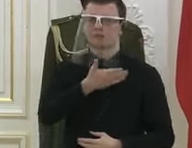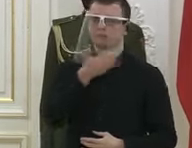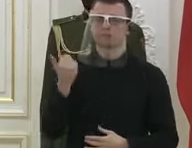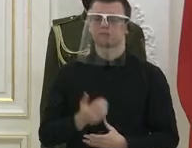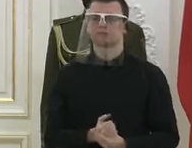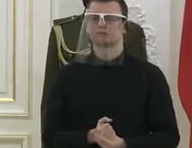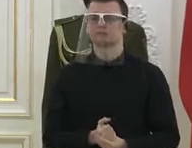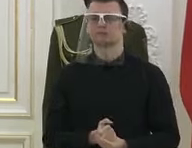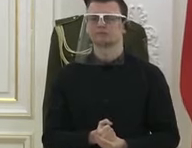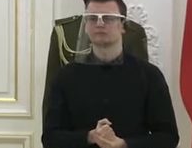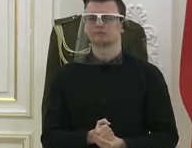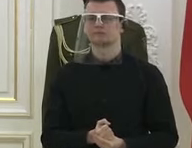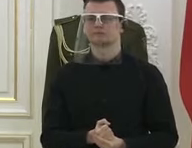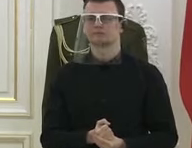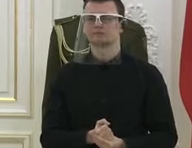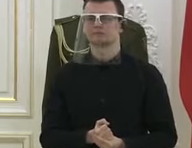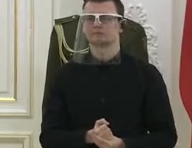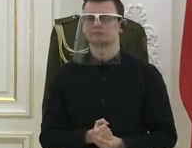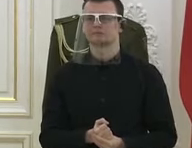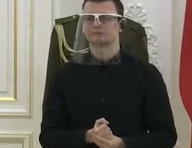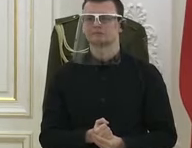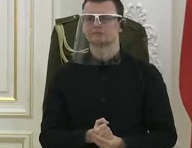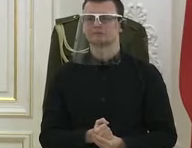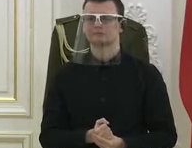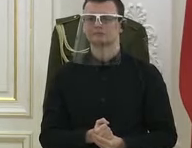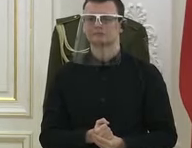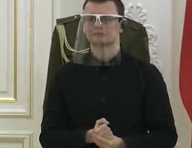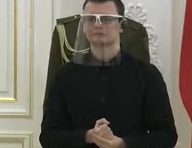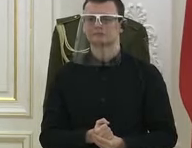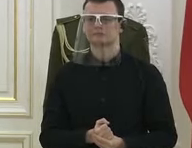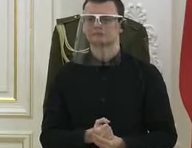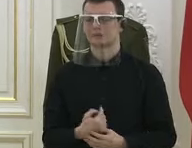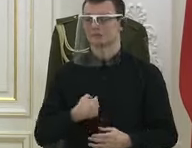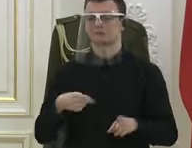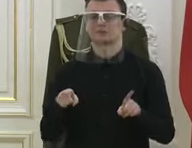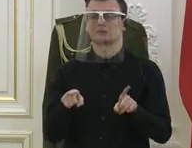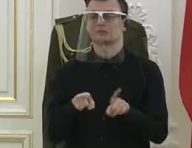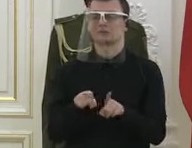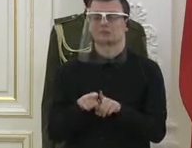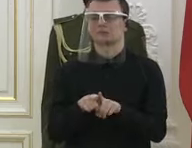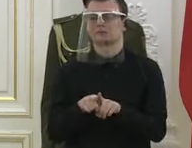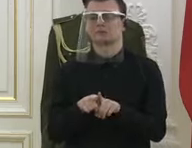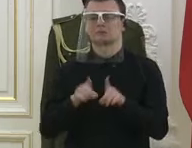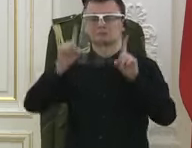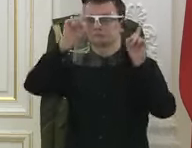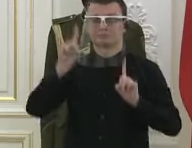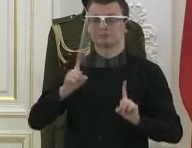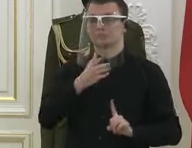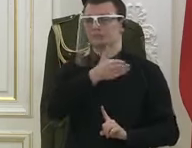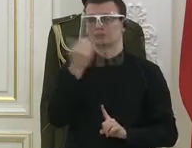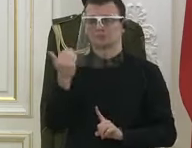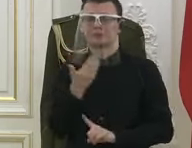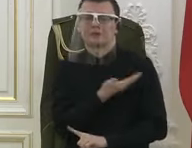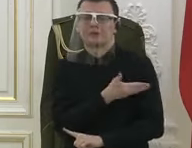i również nie dziwi mnie absolutnie to, że polskie władze na czele z panem premierem Mateuszem Morawieckim,